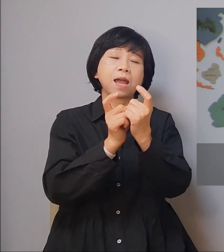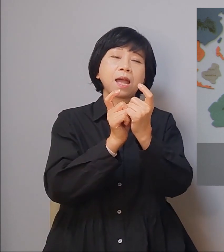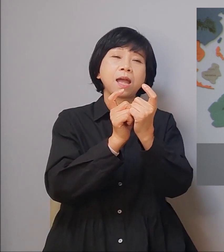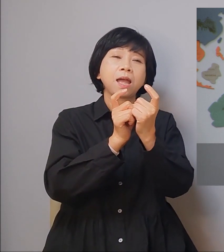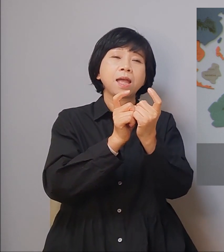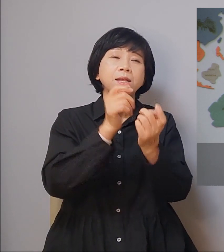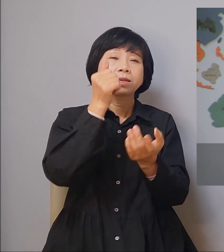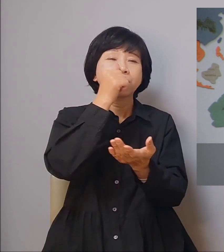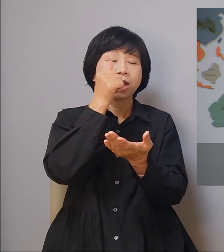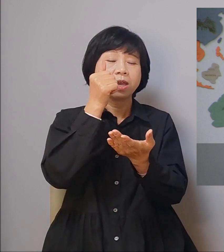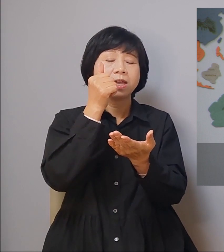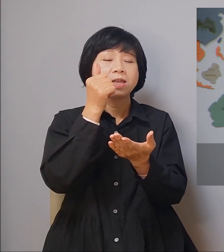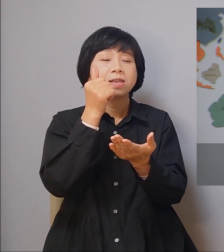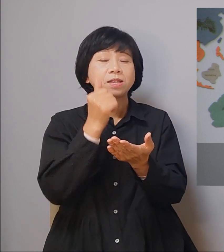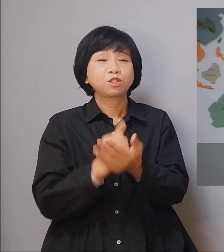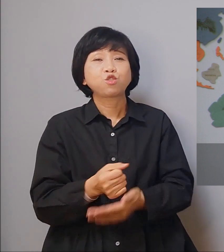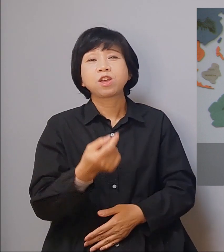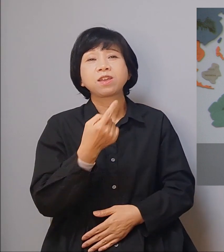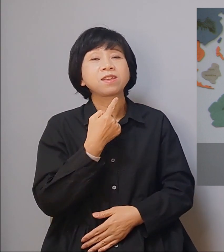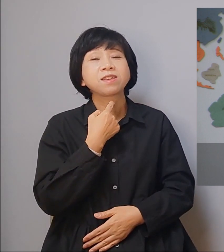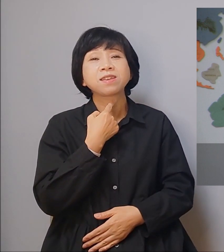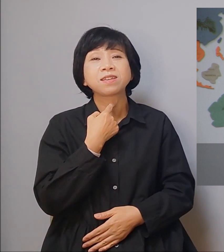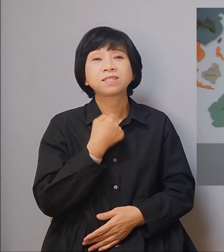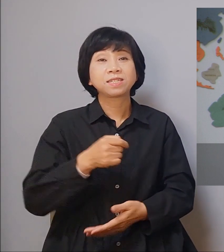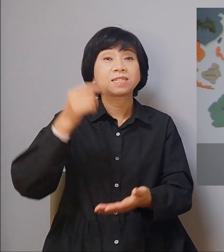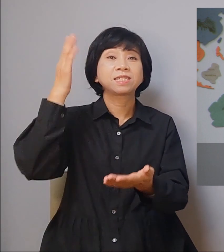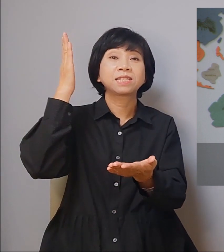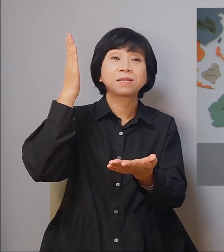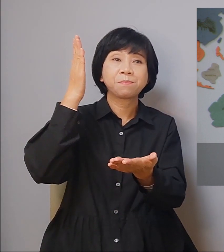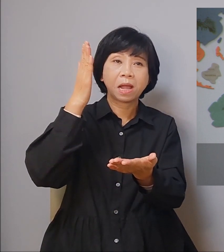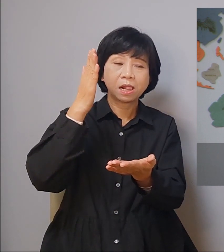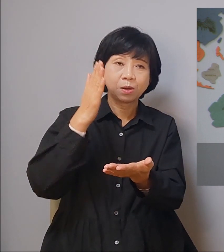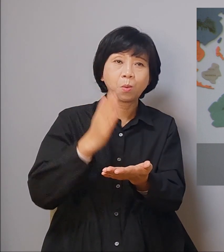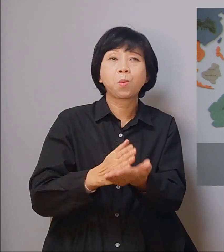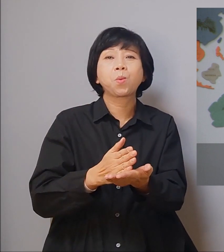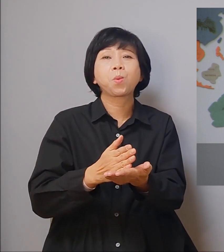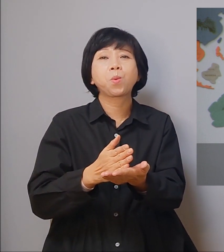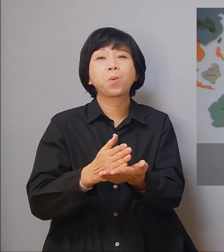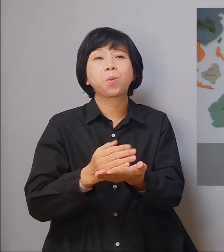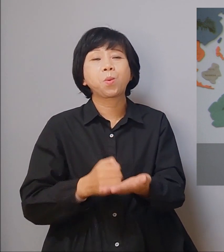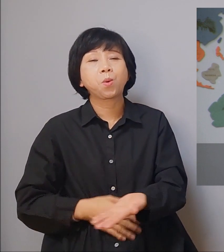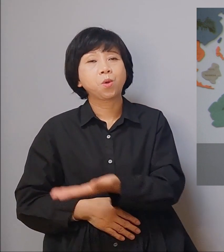시험을 당해 죄짓지 말고